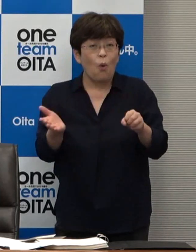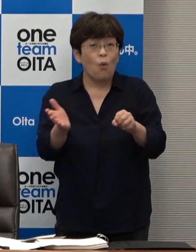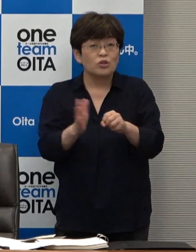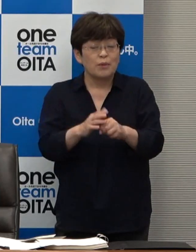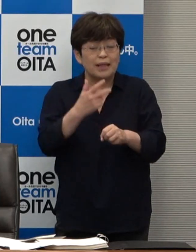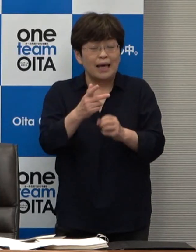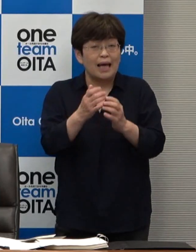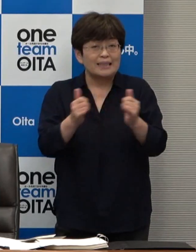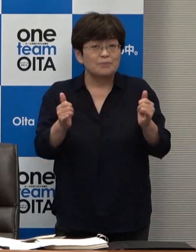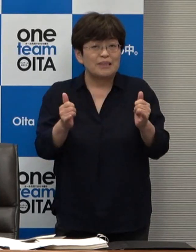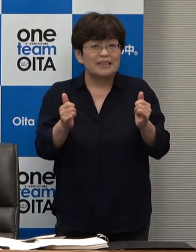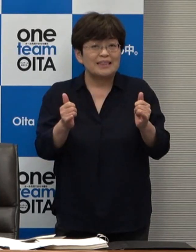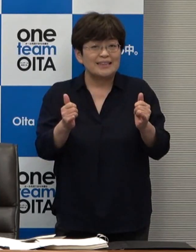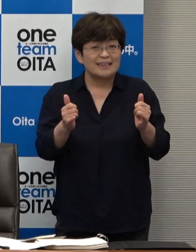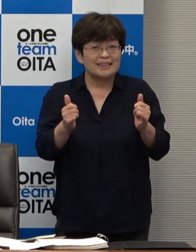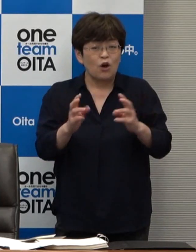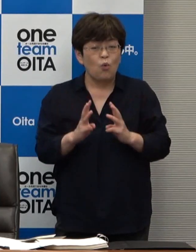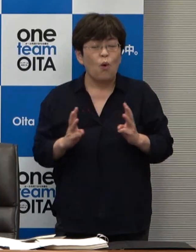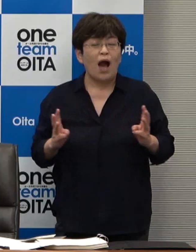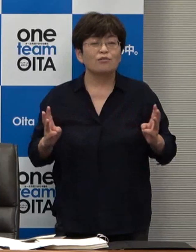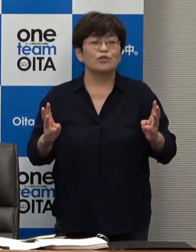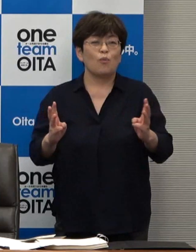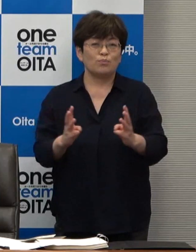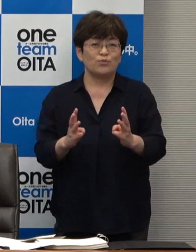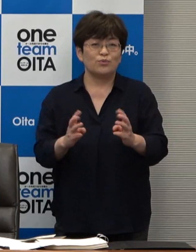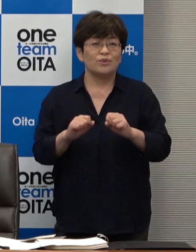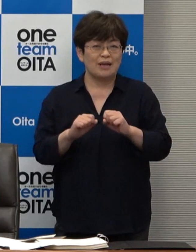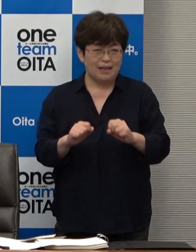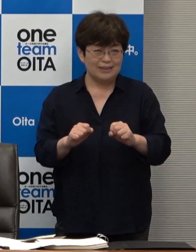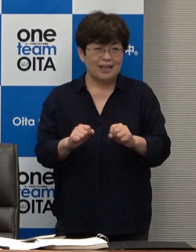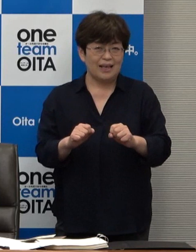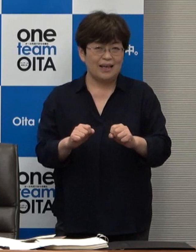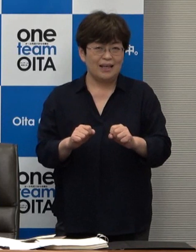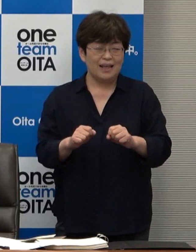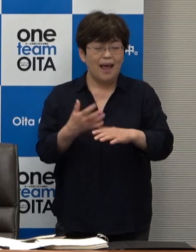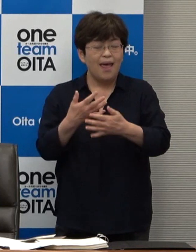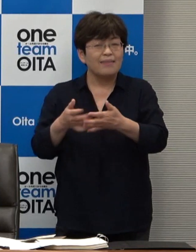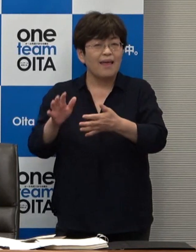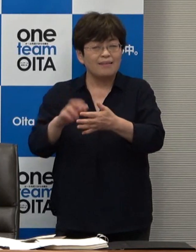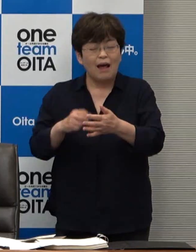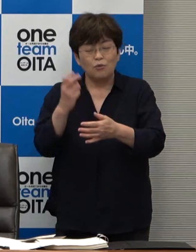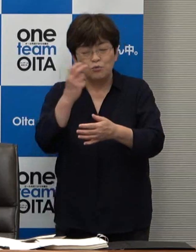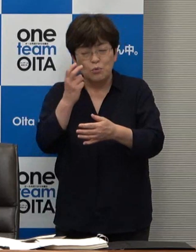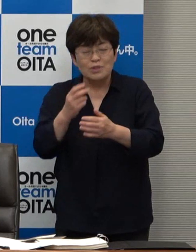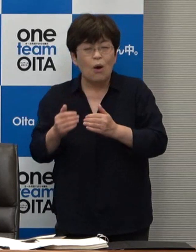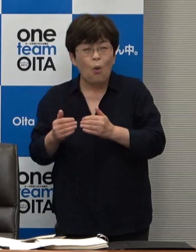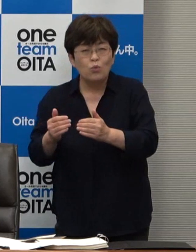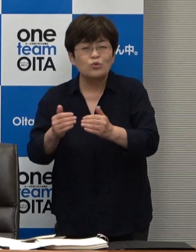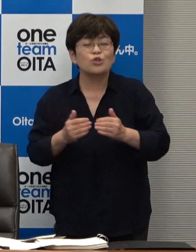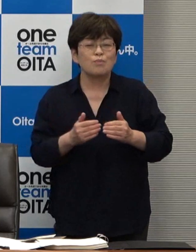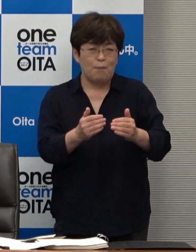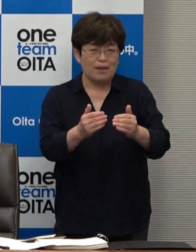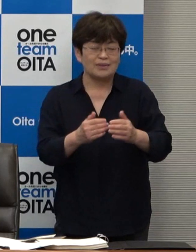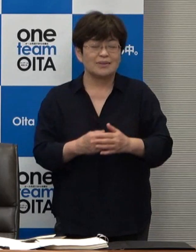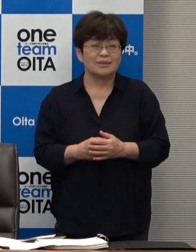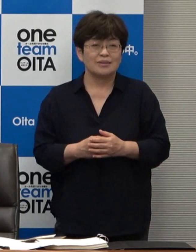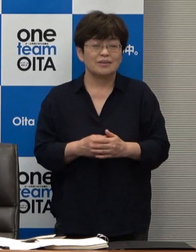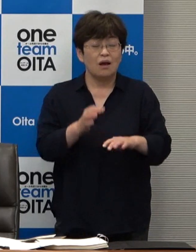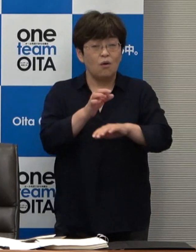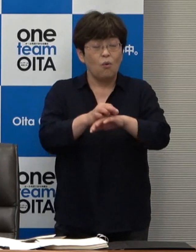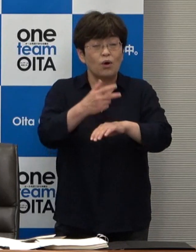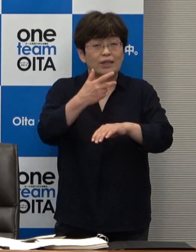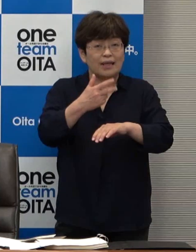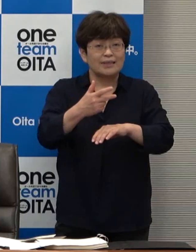加のワークショップの開催や各種データの調査分析を進めてまいります。また大分